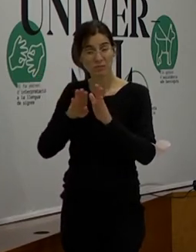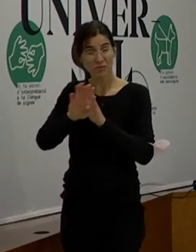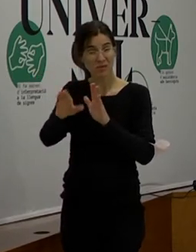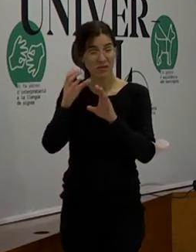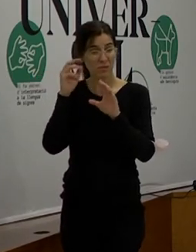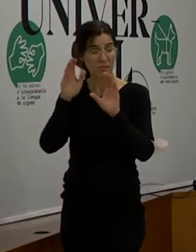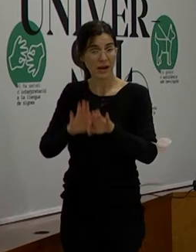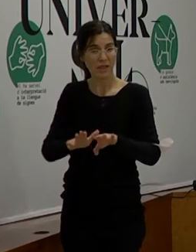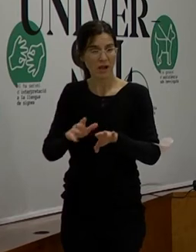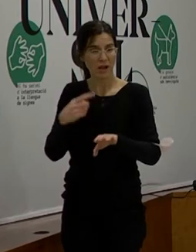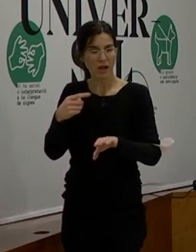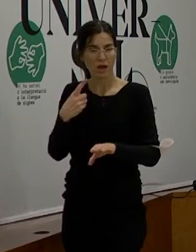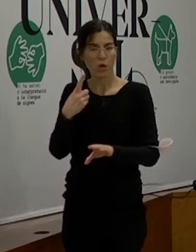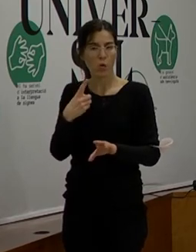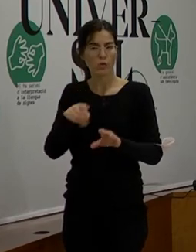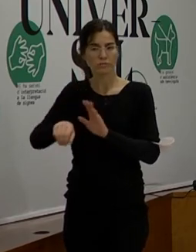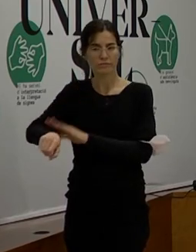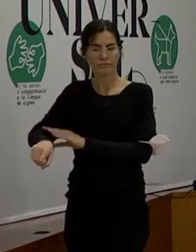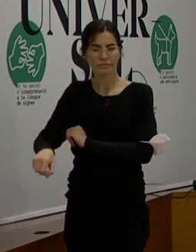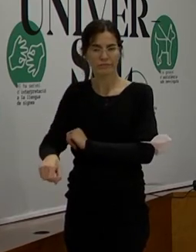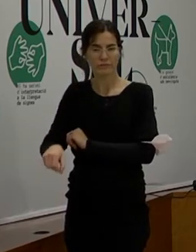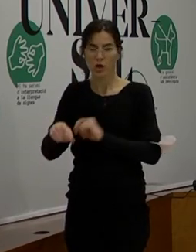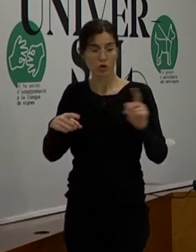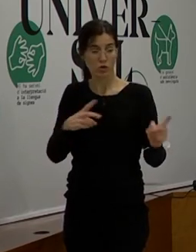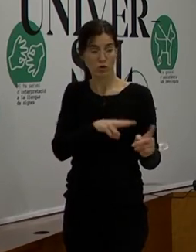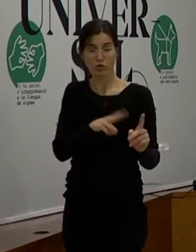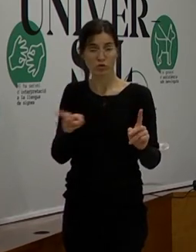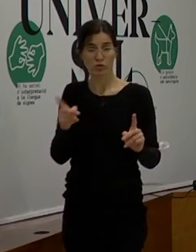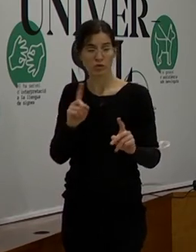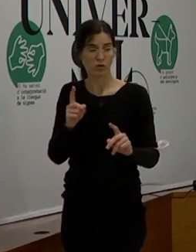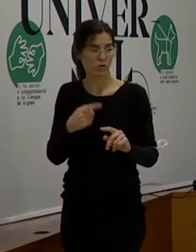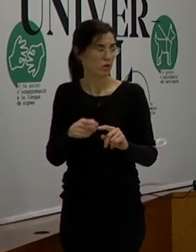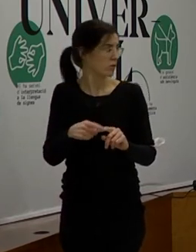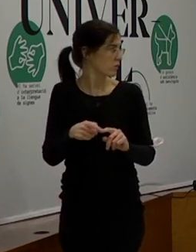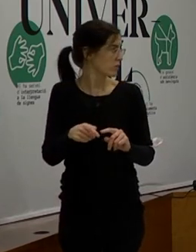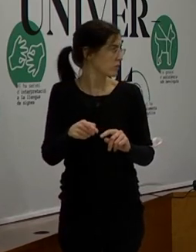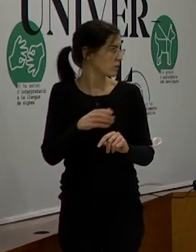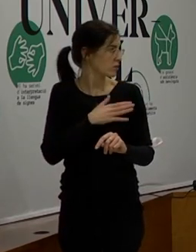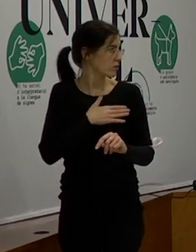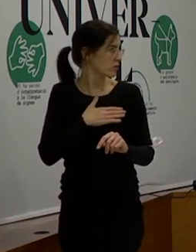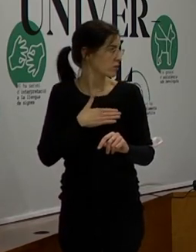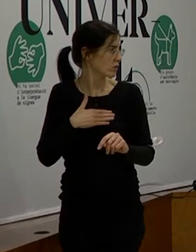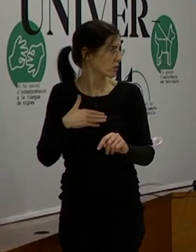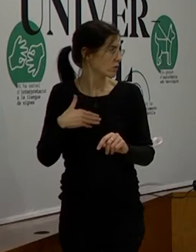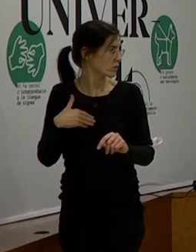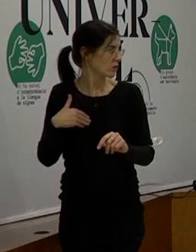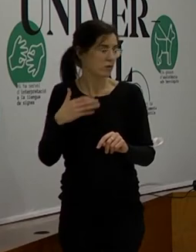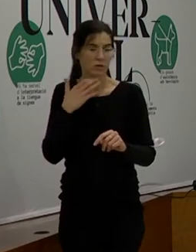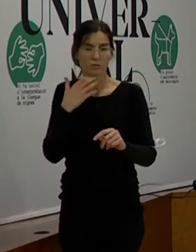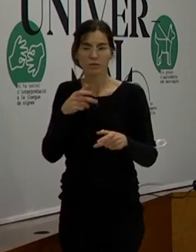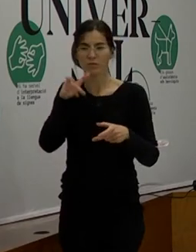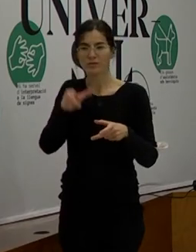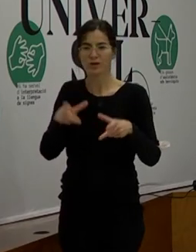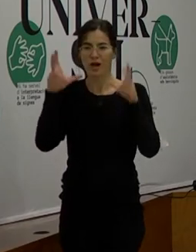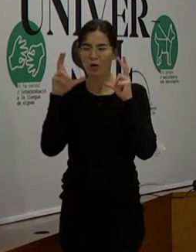té un apoyabrazos, no dos. Per què? Tu el que vols és aixecar-te, i després te viene el gordo, se queda encajado i no entra.